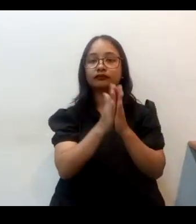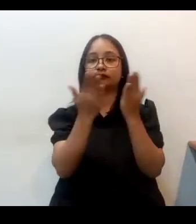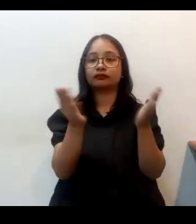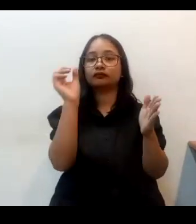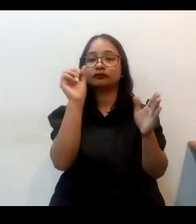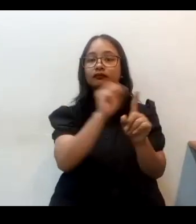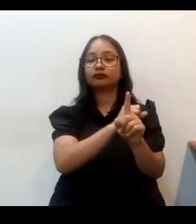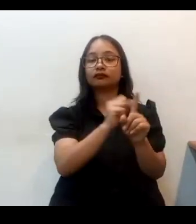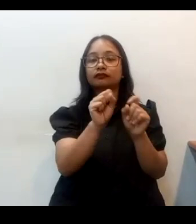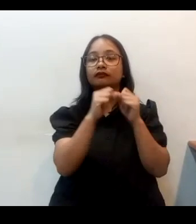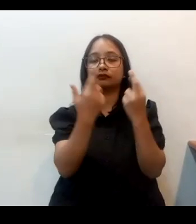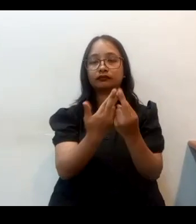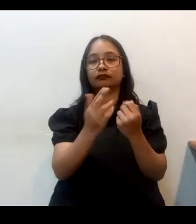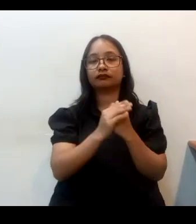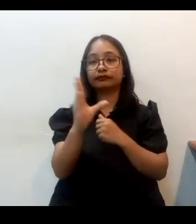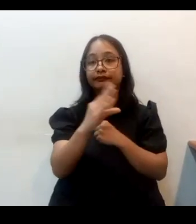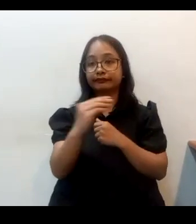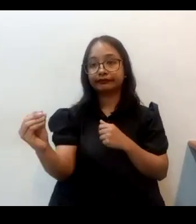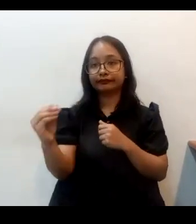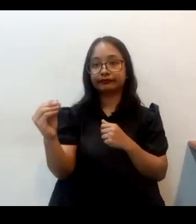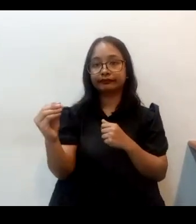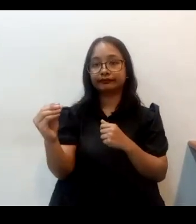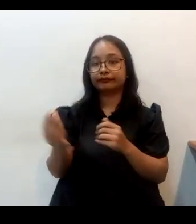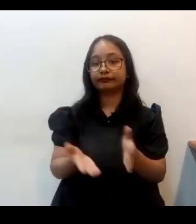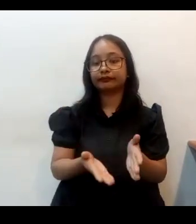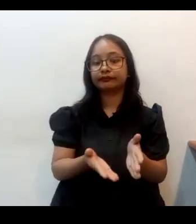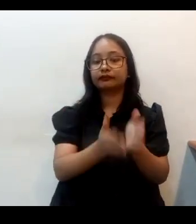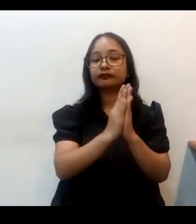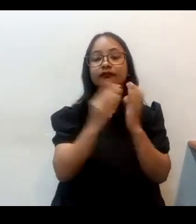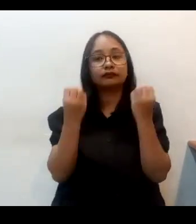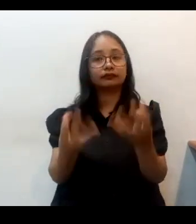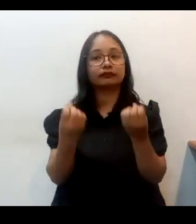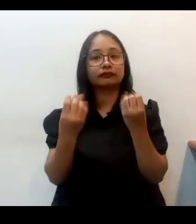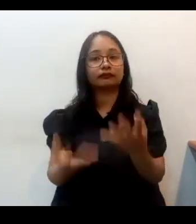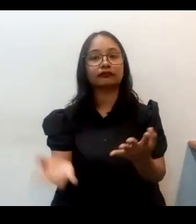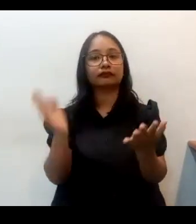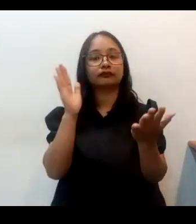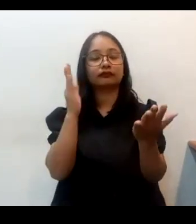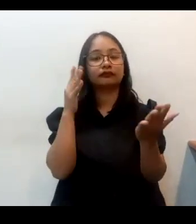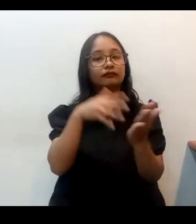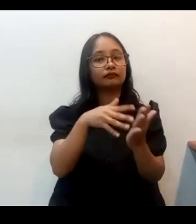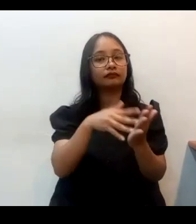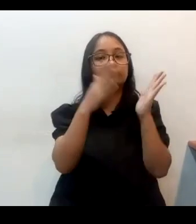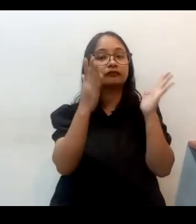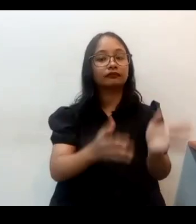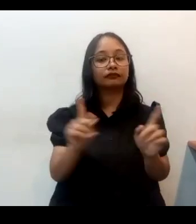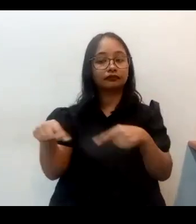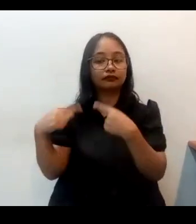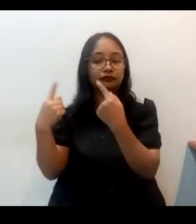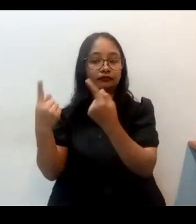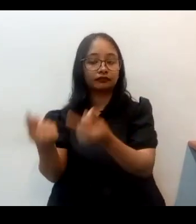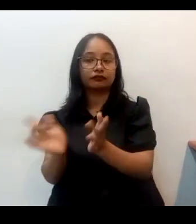students to our Bible seminar. At kanya pong pinadala yung napakaraming estudyante sa ating Bible seminar. So even though they have a